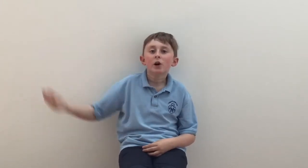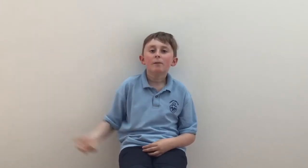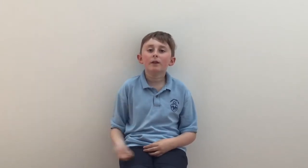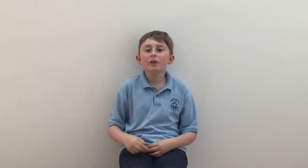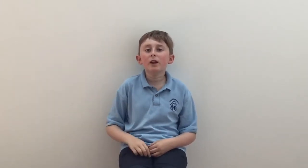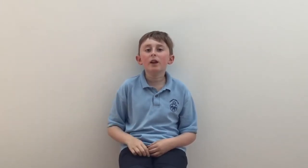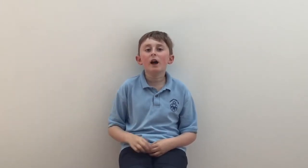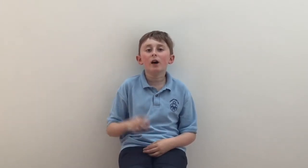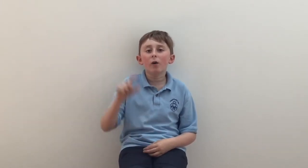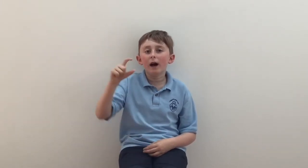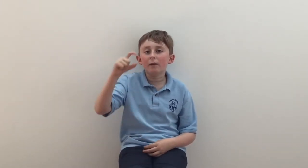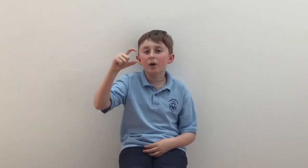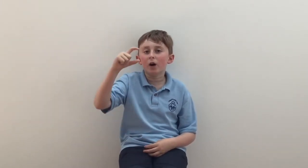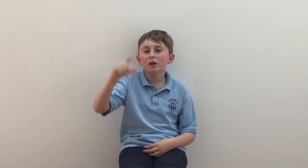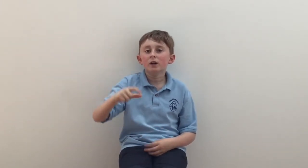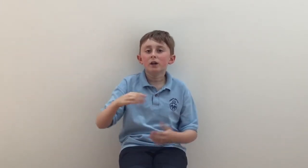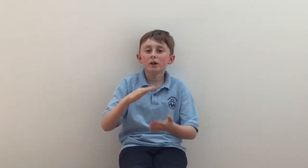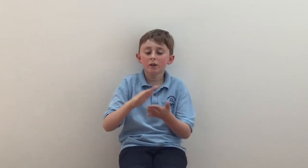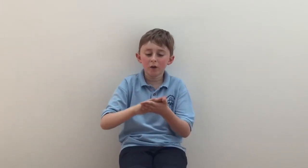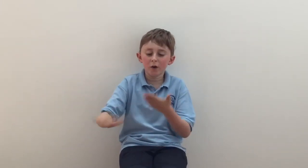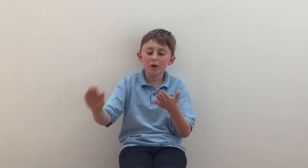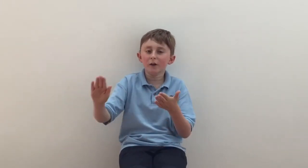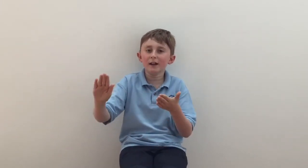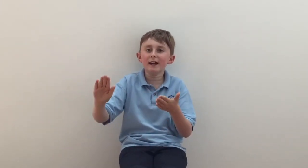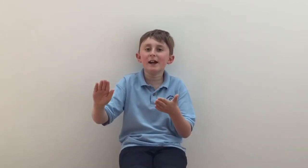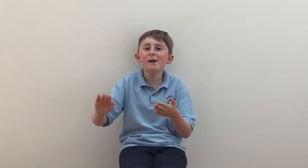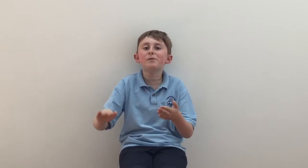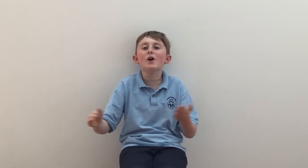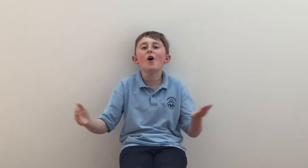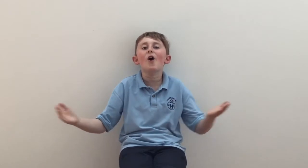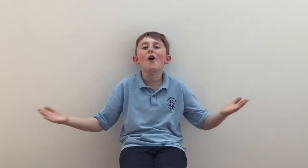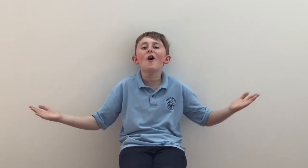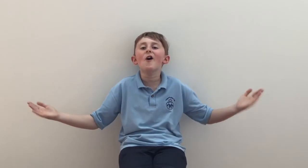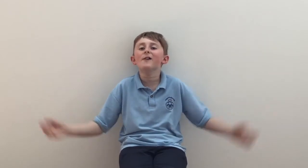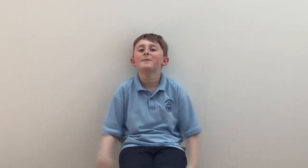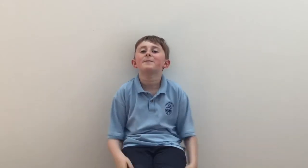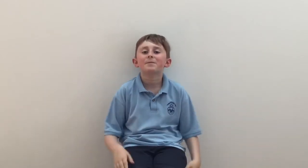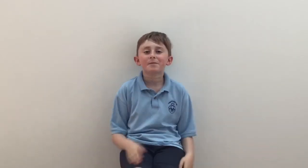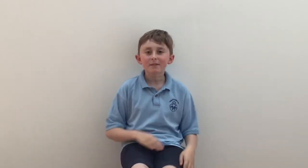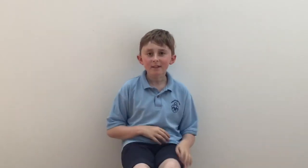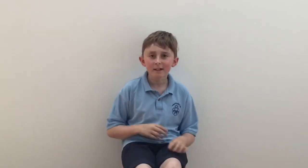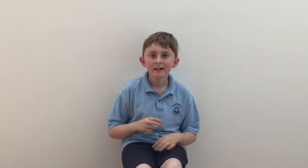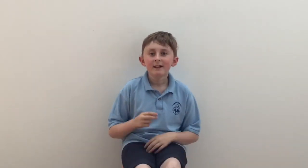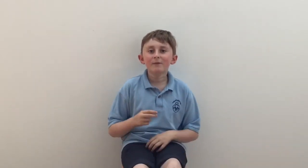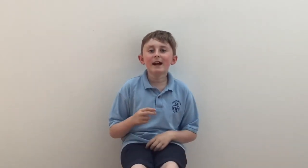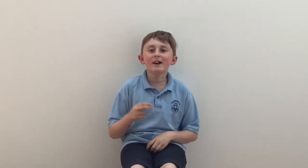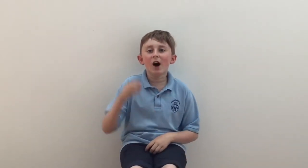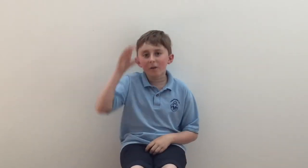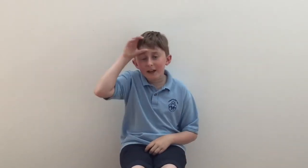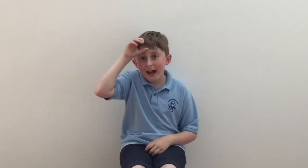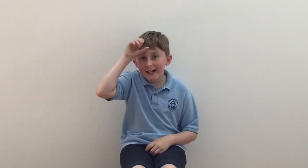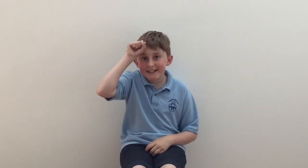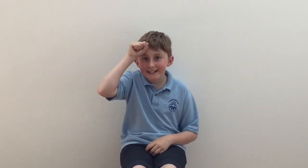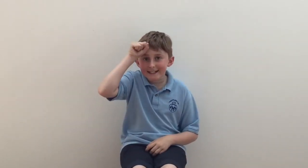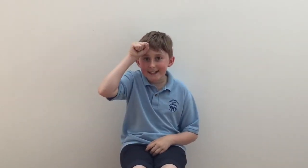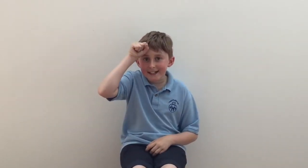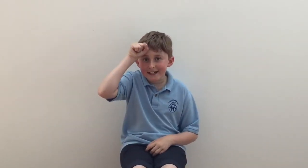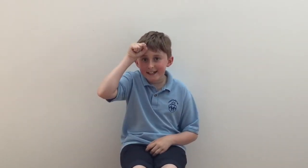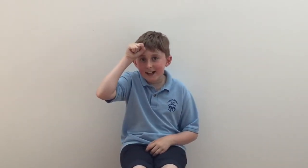Maddiach lebon anol i'pruo Ac be'gof yaisi na